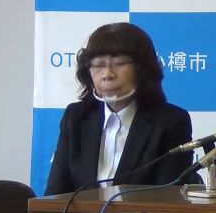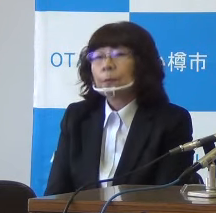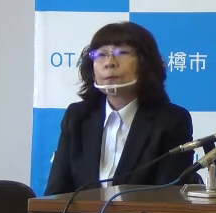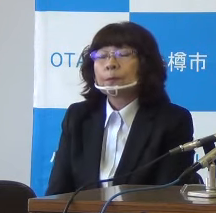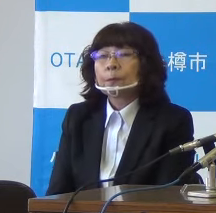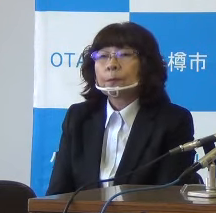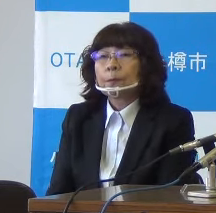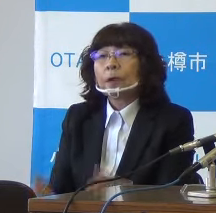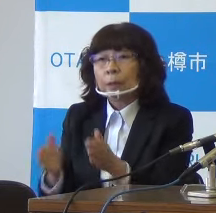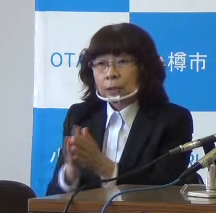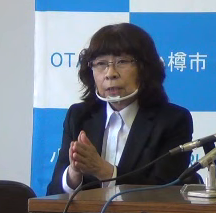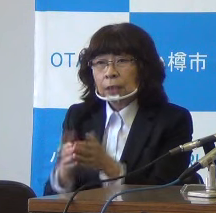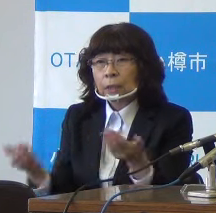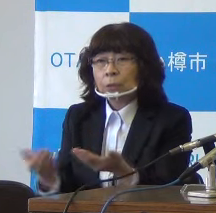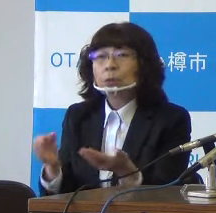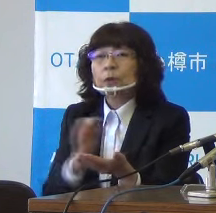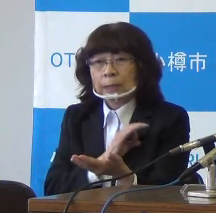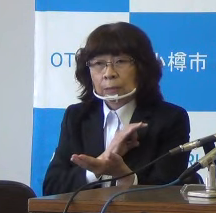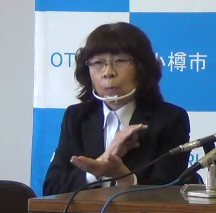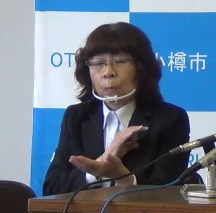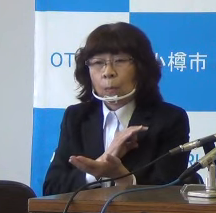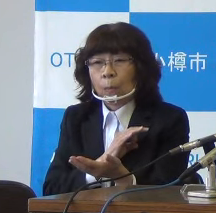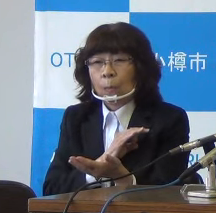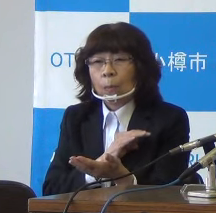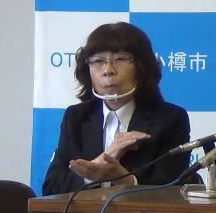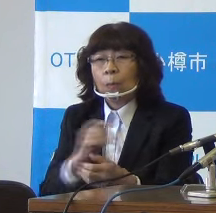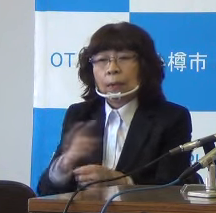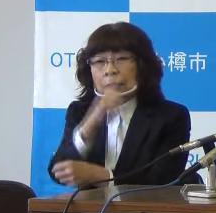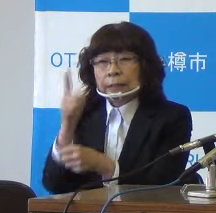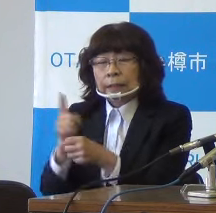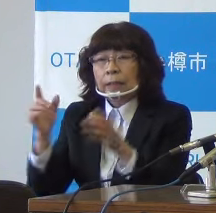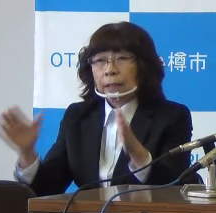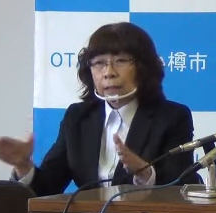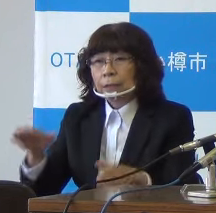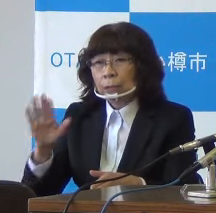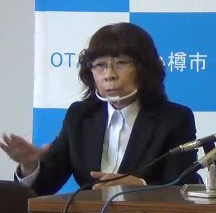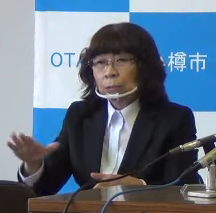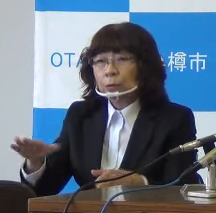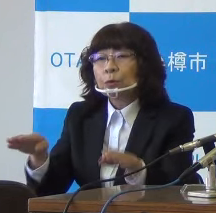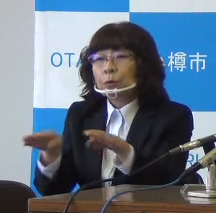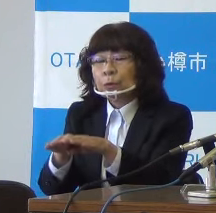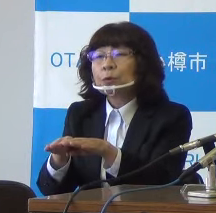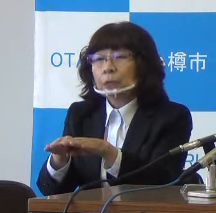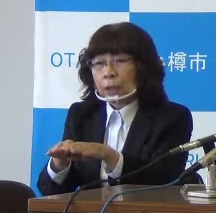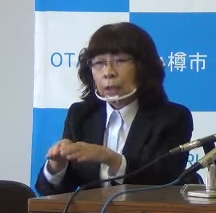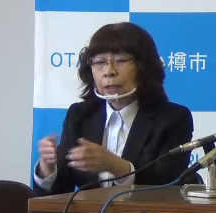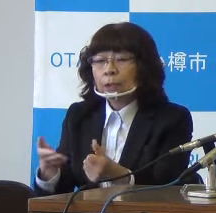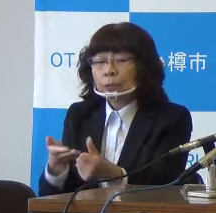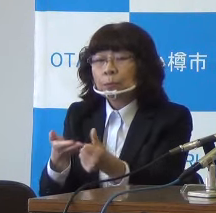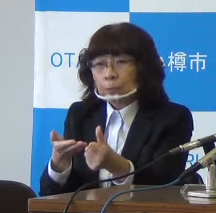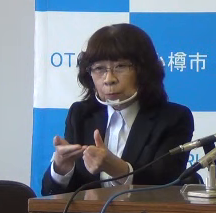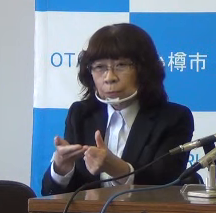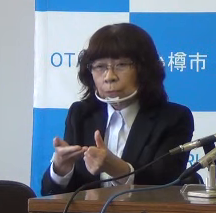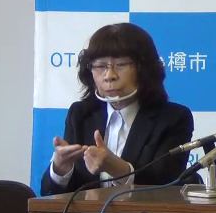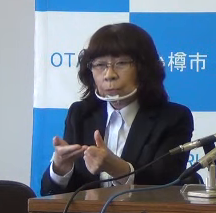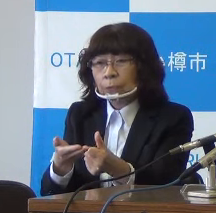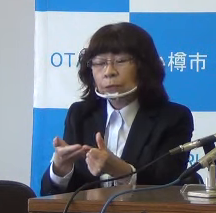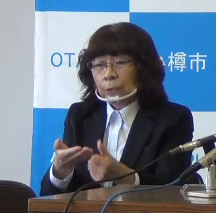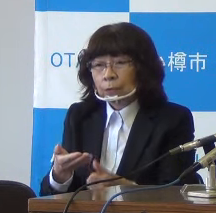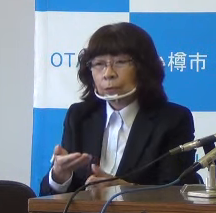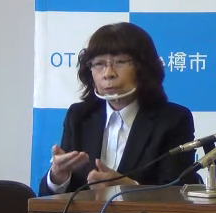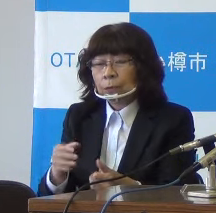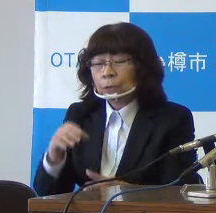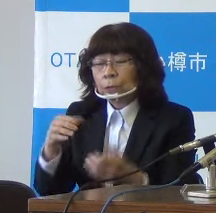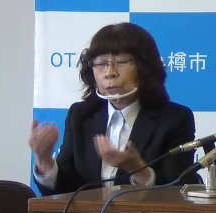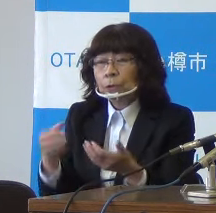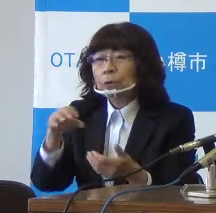併せて職員の年次有給休暇の取得を促進することにより職場の密